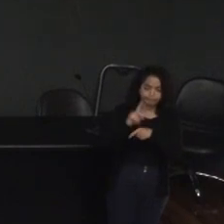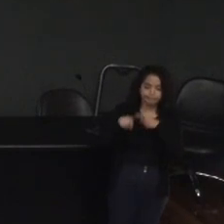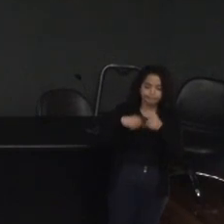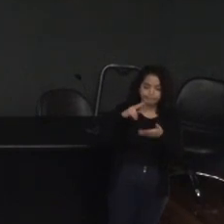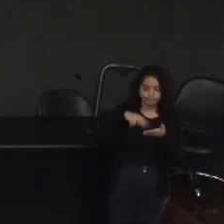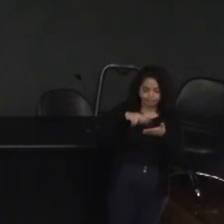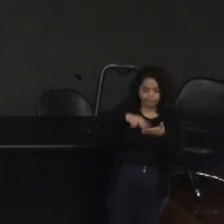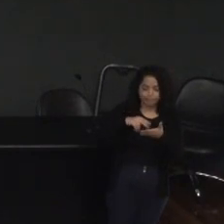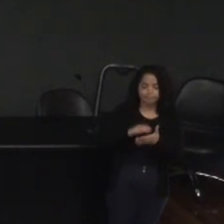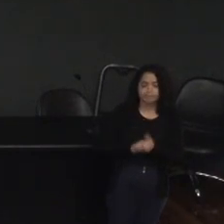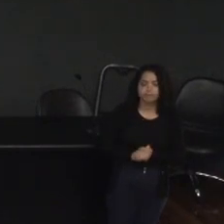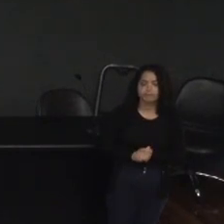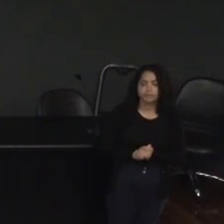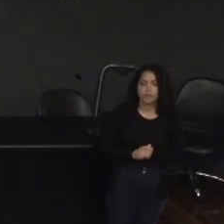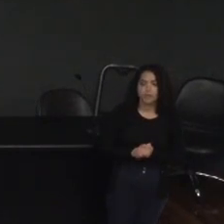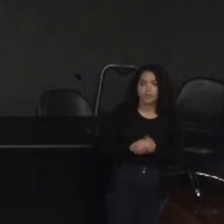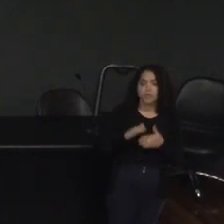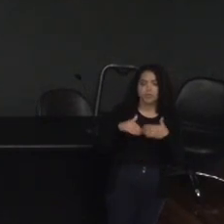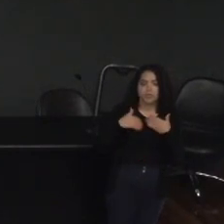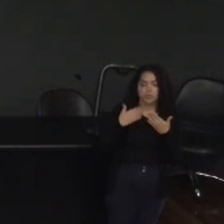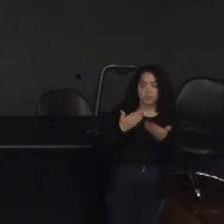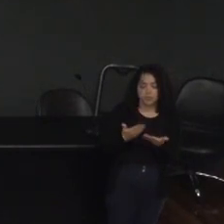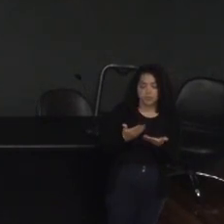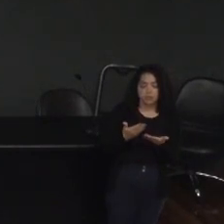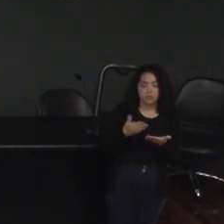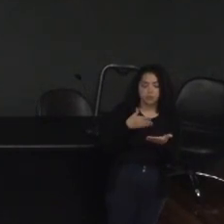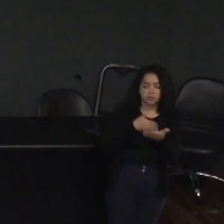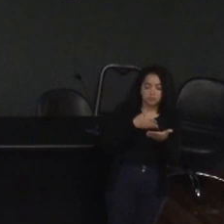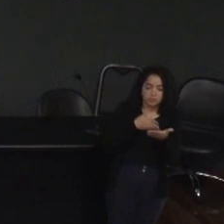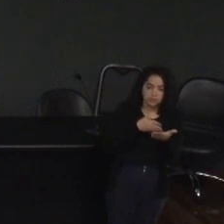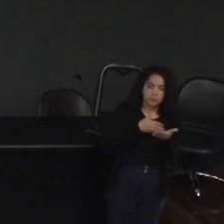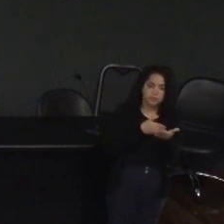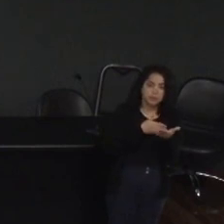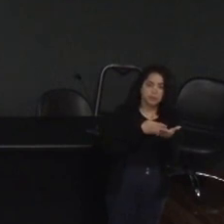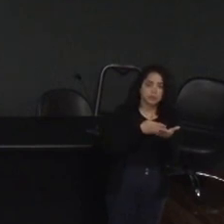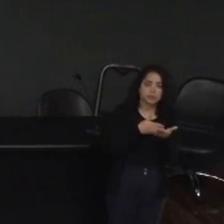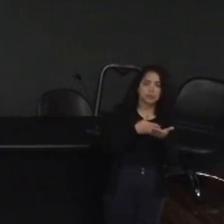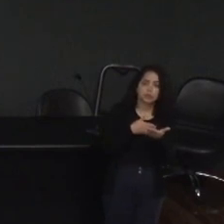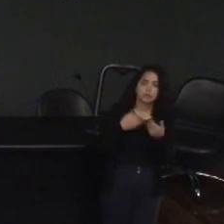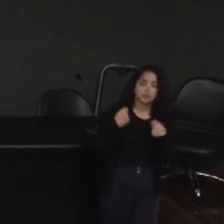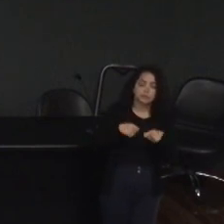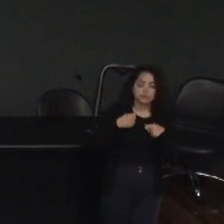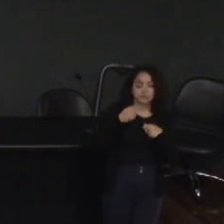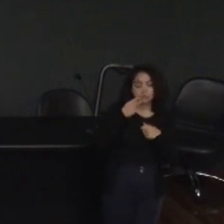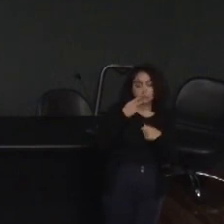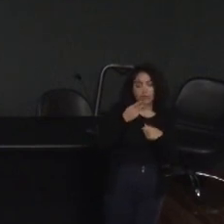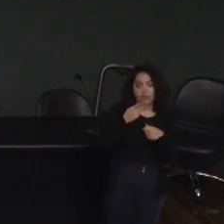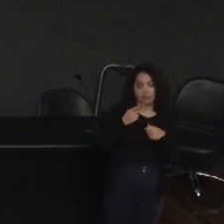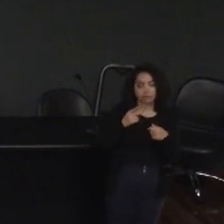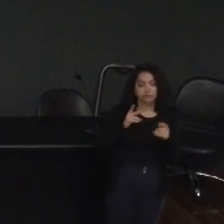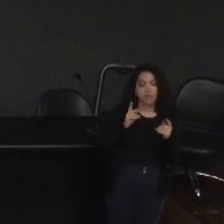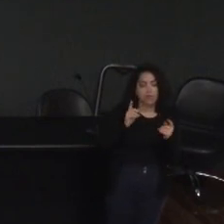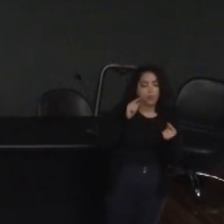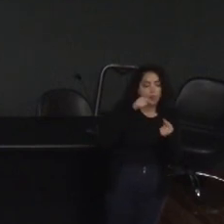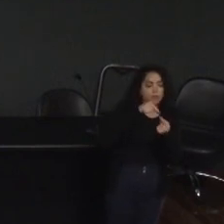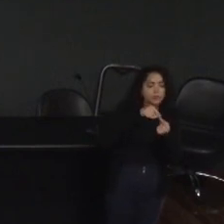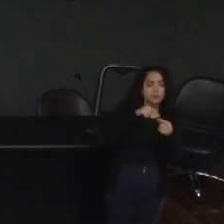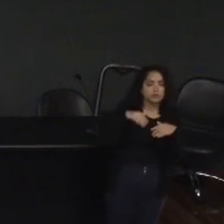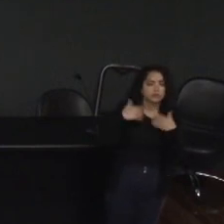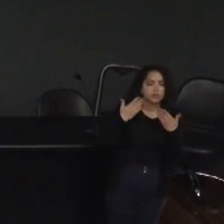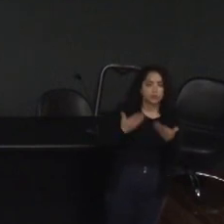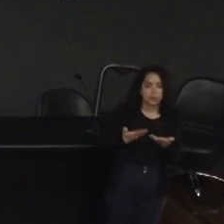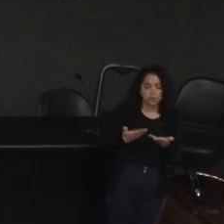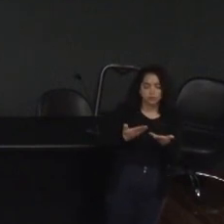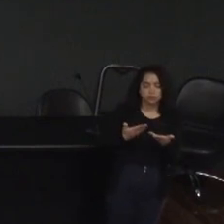previsão expressa da finalidade de tratamento para limitar o tratamento Então você tem que dizer aqui qual é a finalidade daquele tratamento